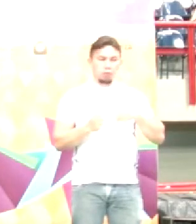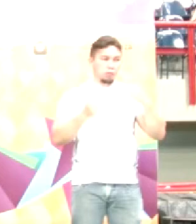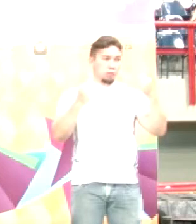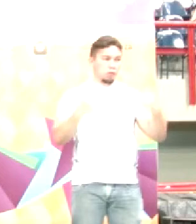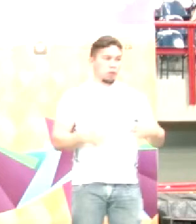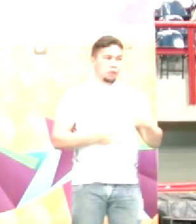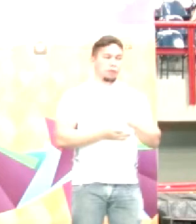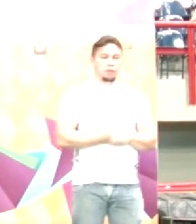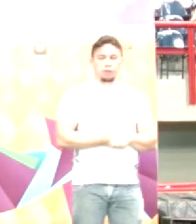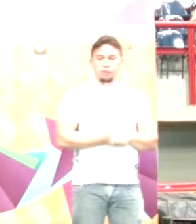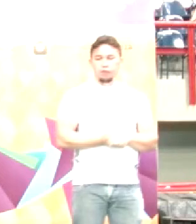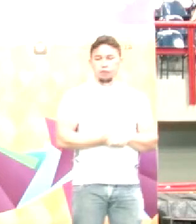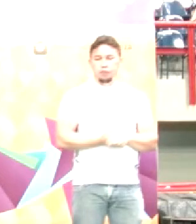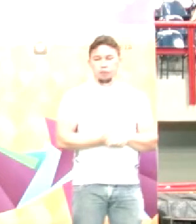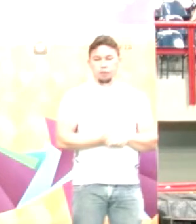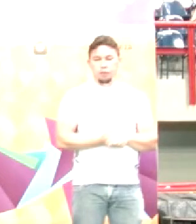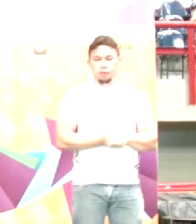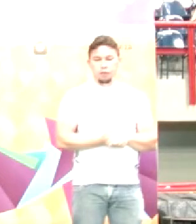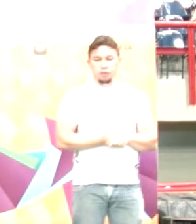diz assim, ó: